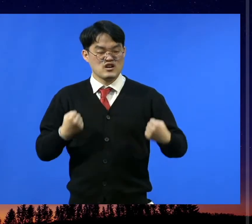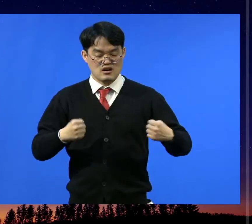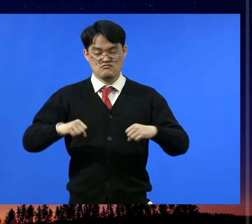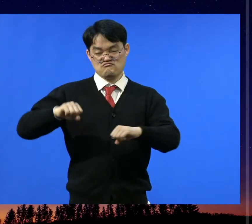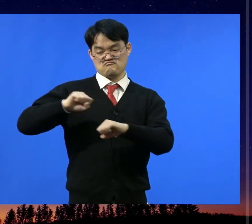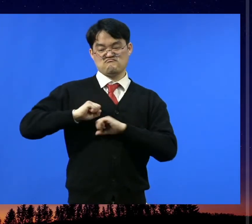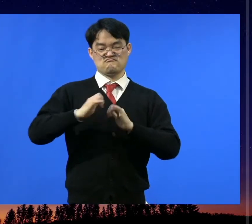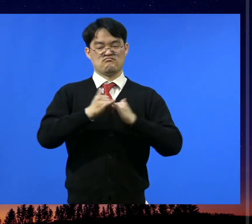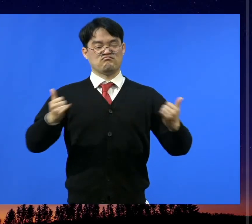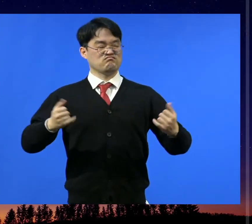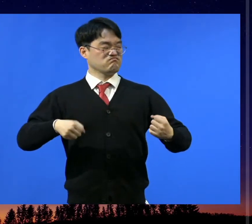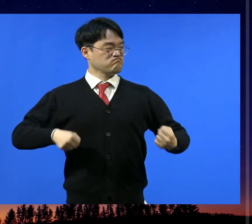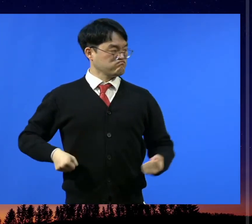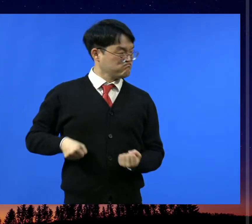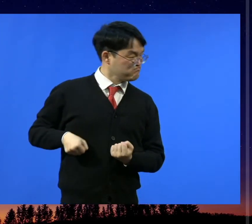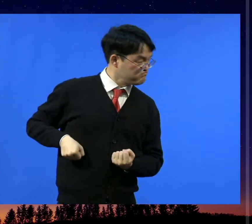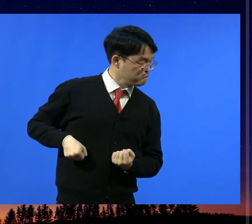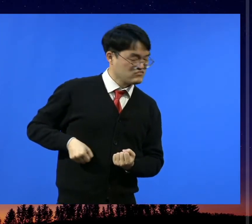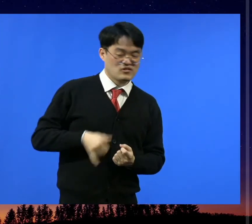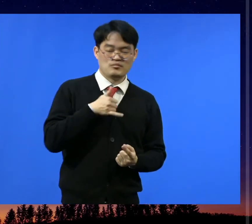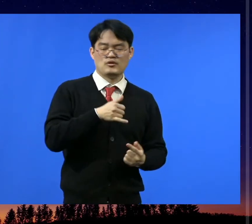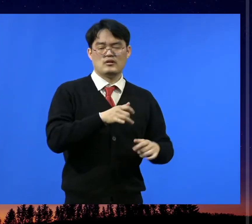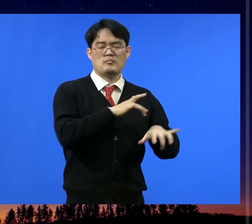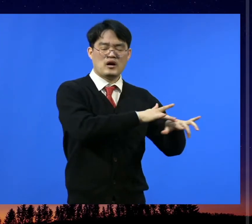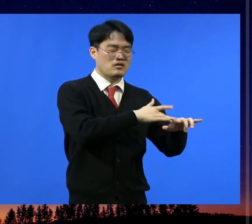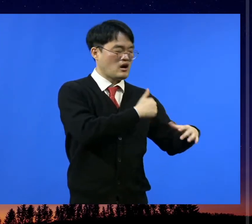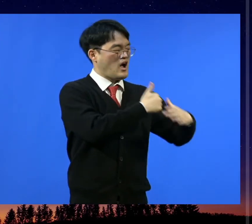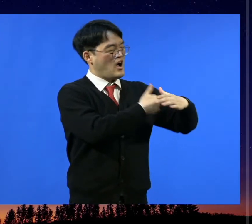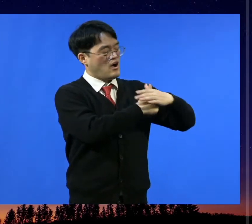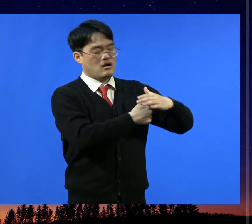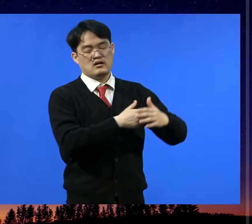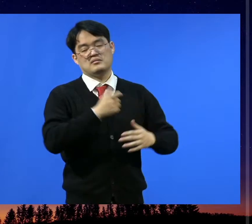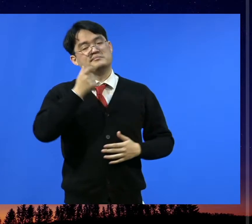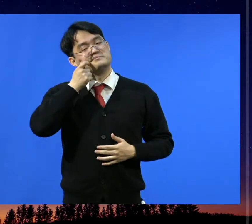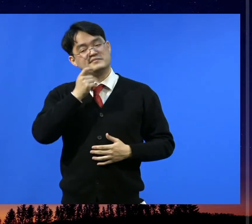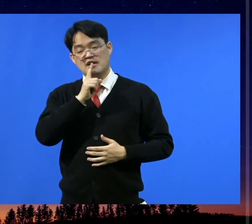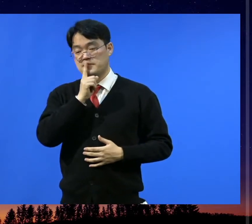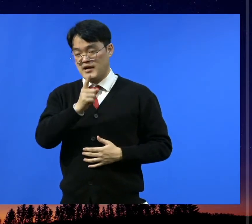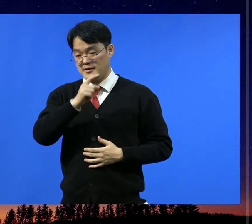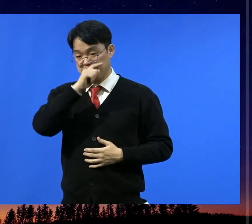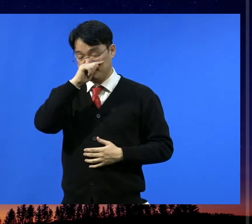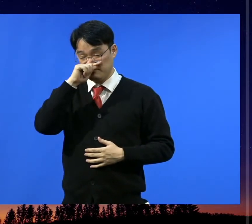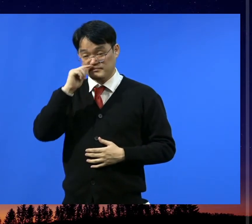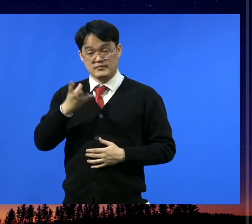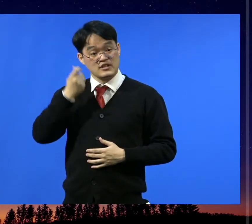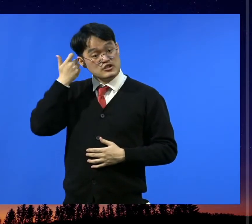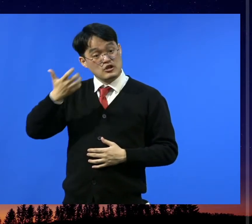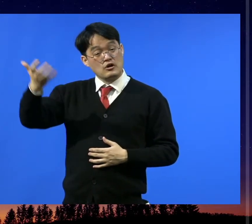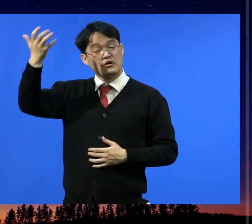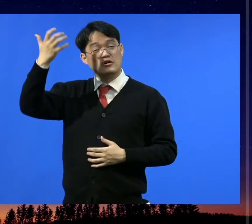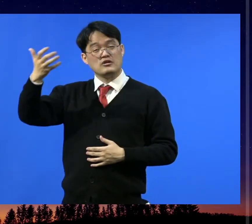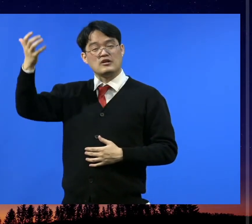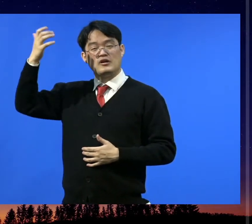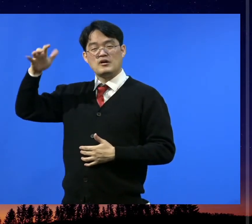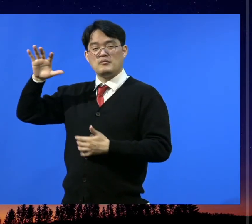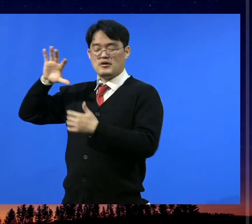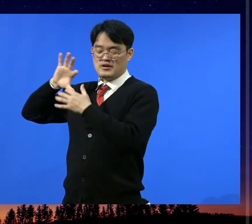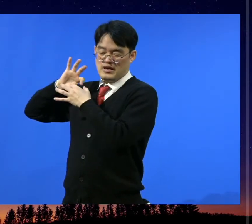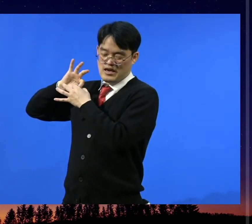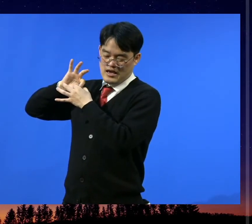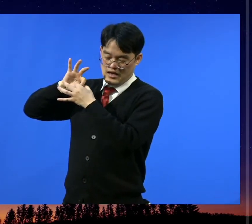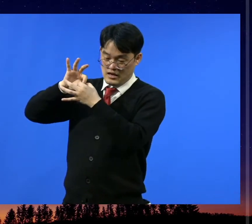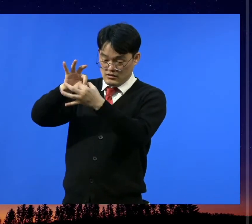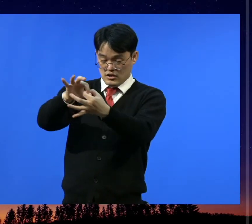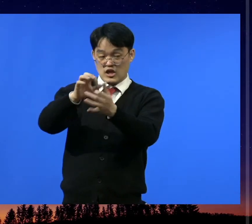자, 성령 안에서의 기도는 결국은 어떤 기도냐? 지속적인 기도라는 겁니다. 앞부분에도 항상이라는 단어가 나왔습니다만은 지속적인